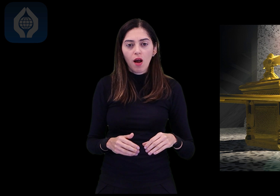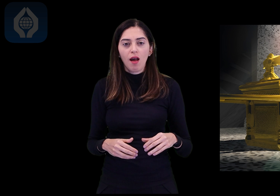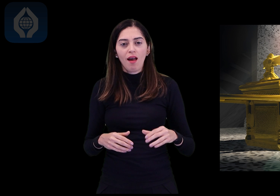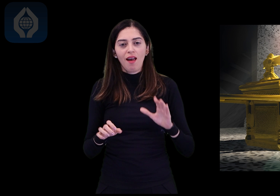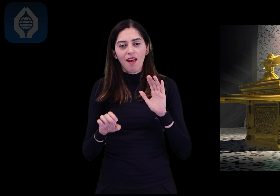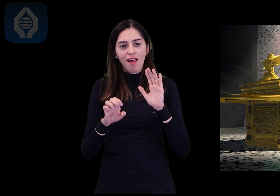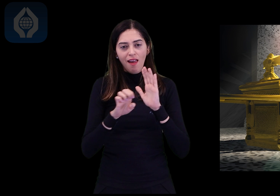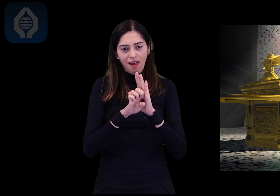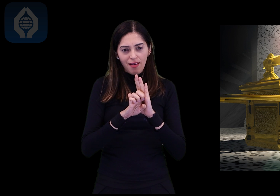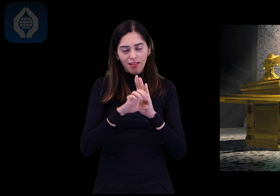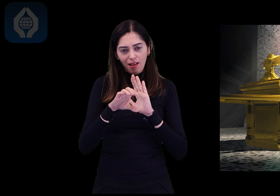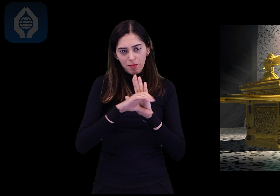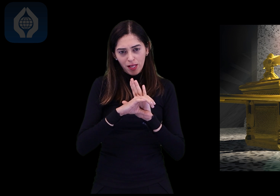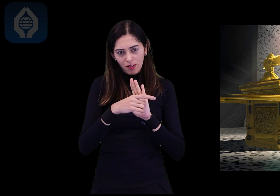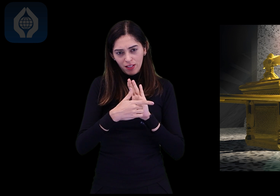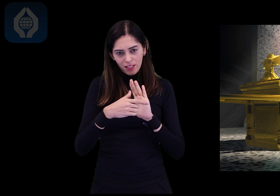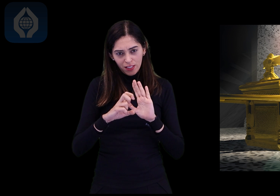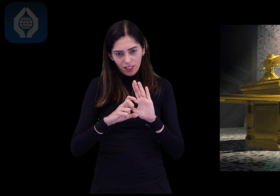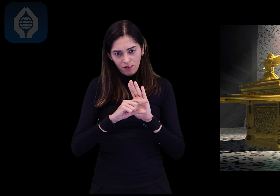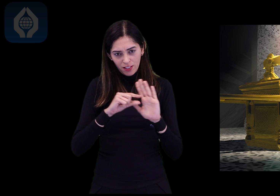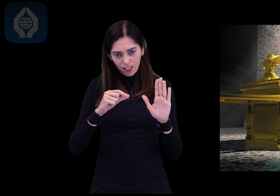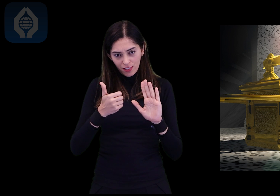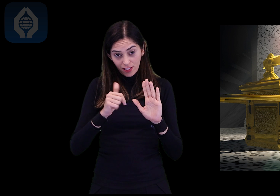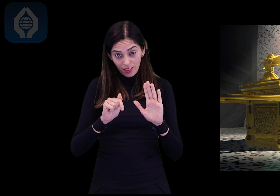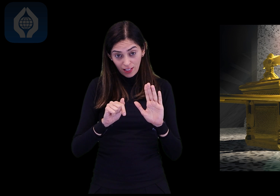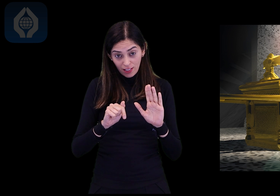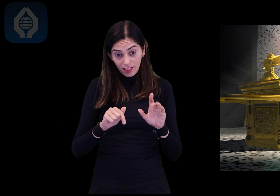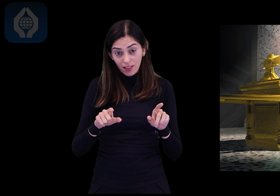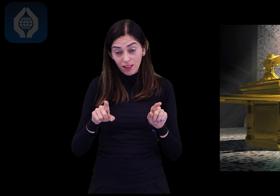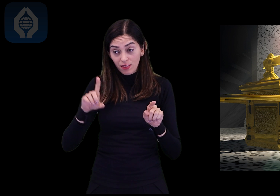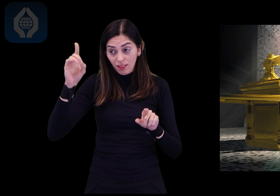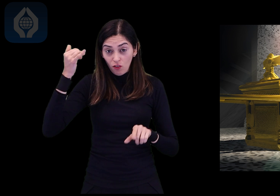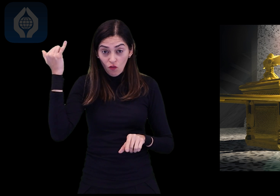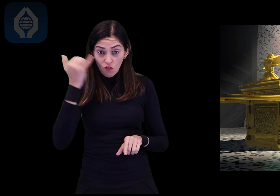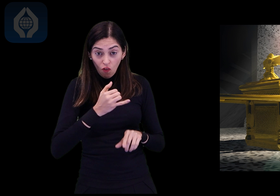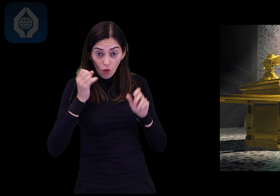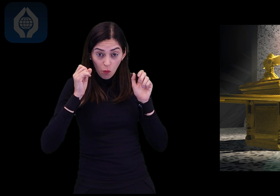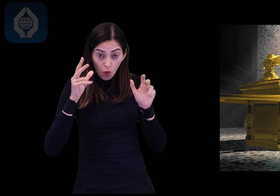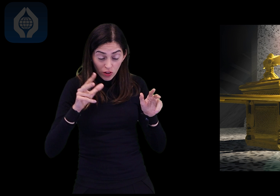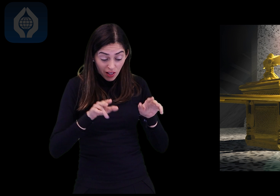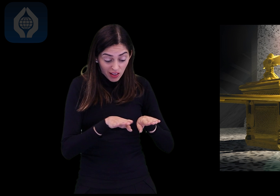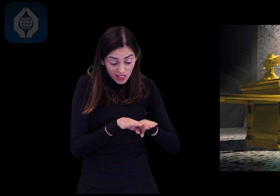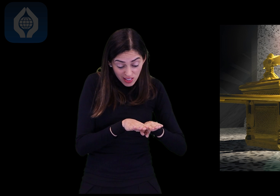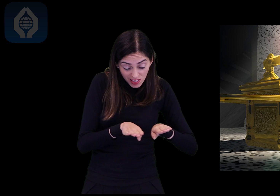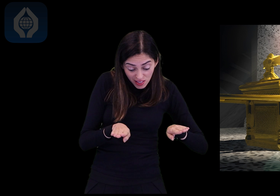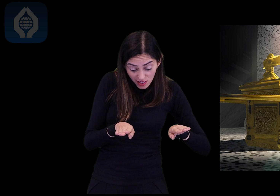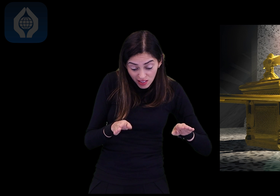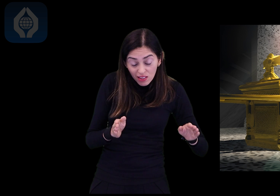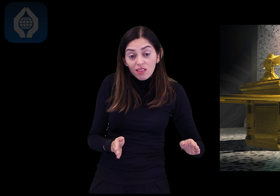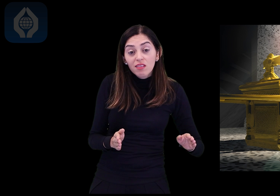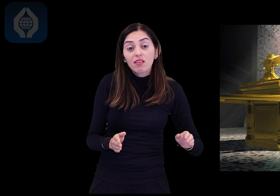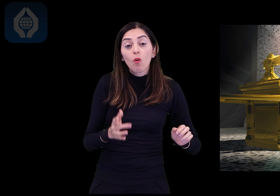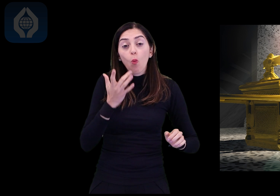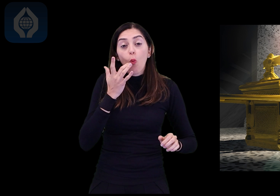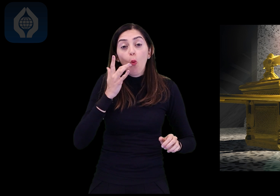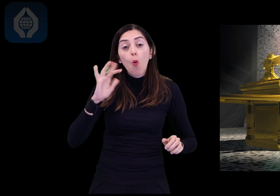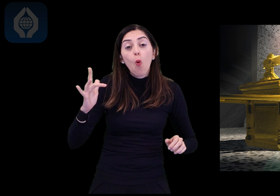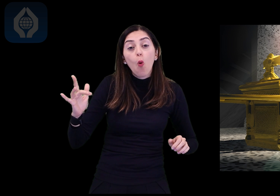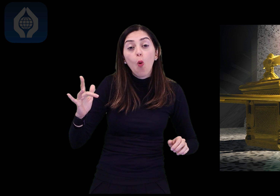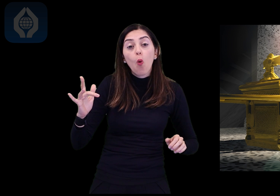Deus disse a Moisés que fizesse uma tampa de ouro puro e a colocasse em cima da arca no Santo dos Santos. A